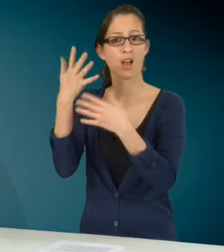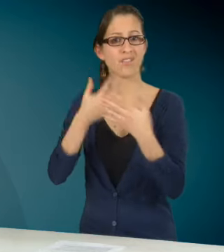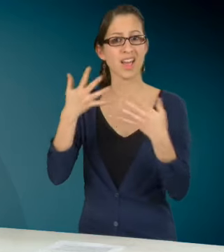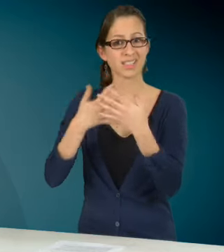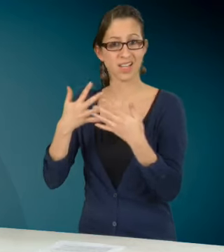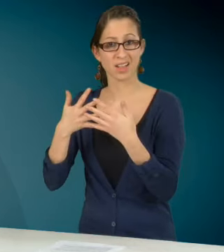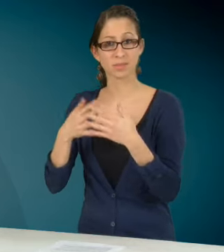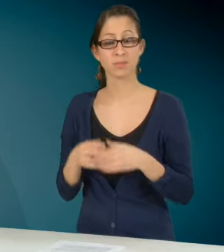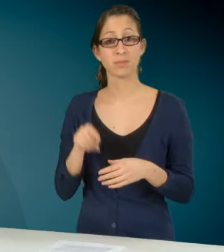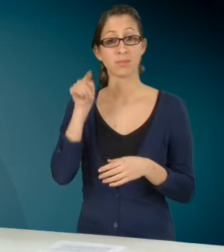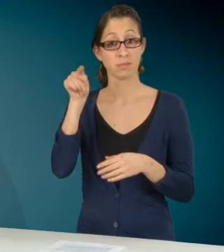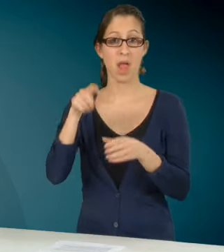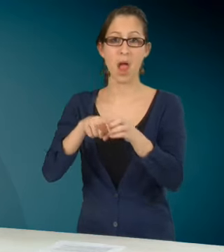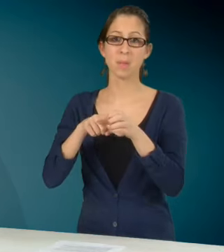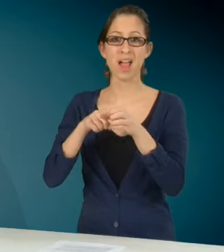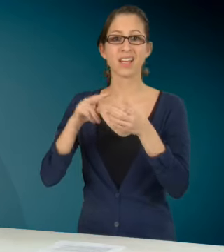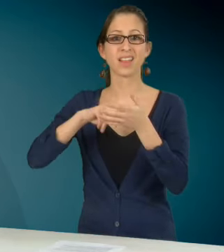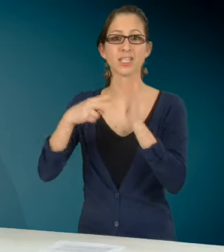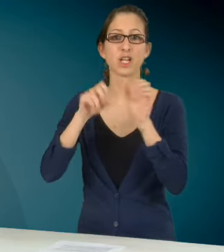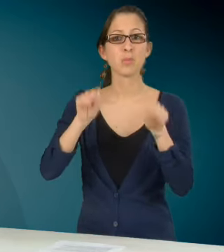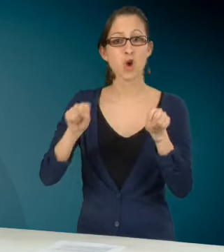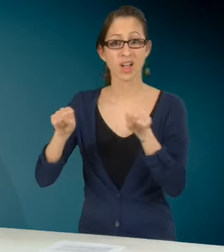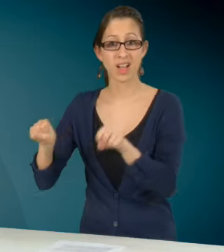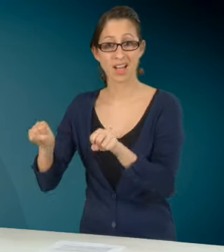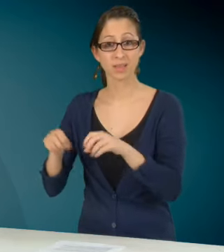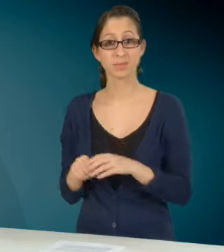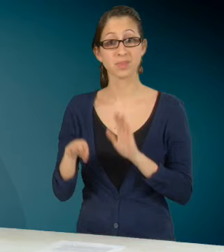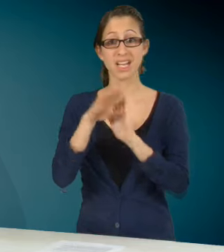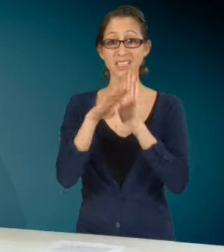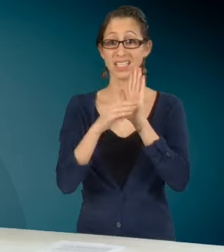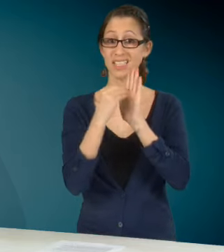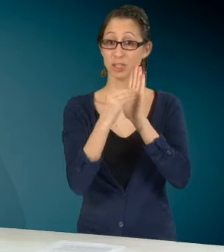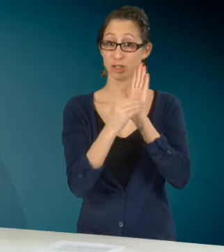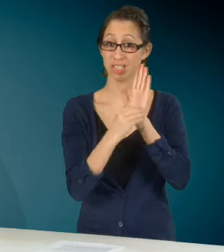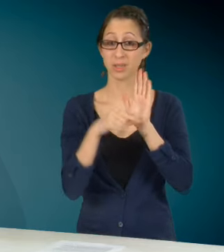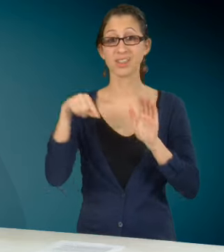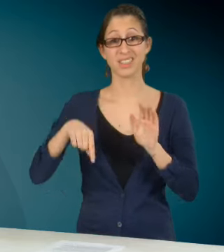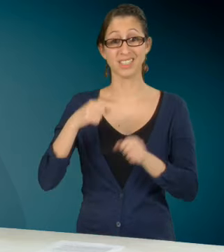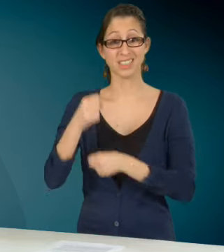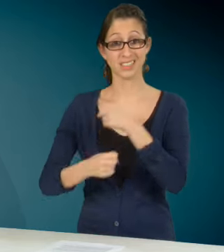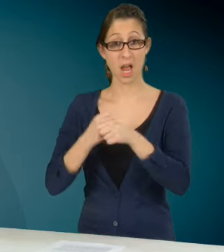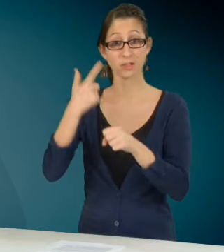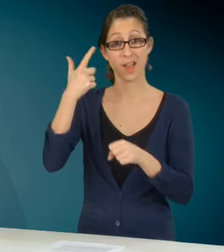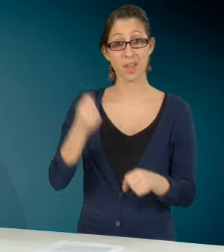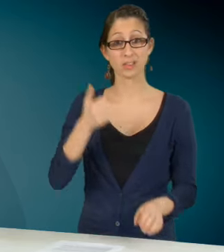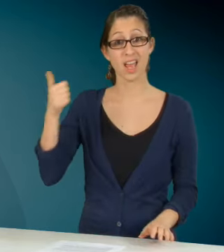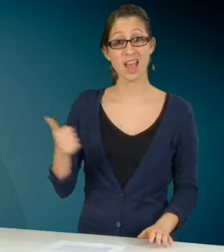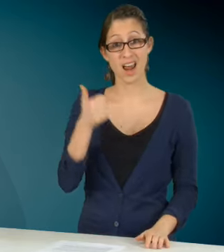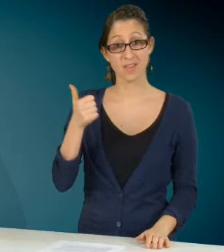steht jedoch in abhängigkeit zu den technischen möglichkeiten im gesetz steht dass in diesem jahr 2011